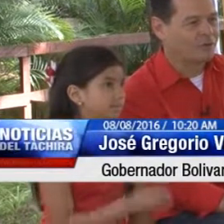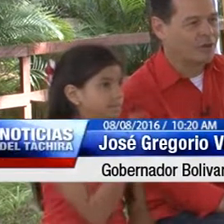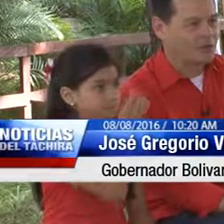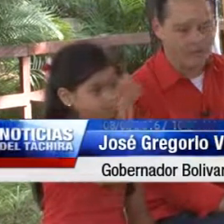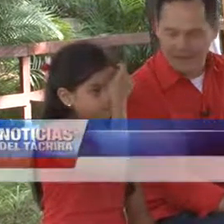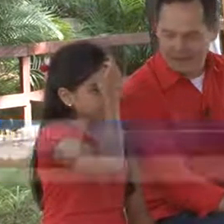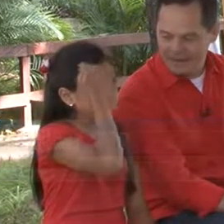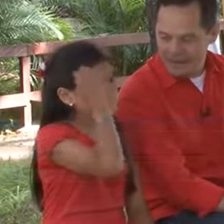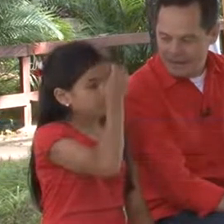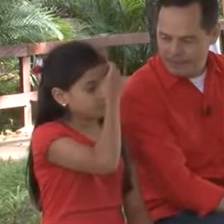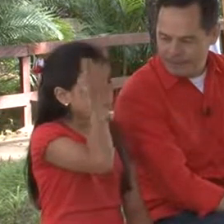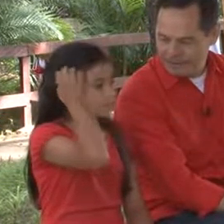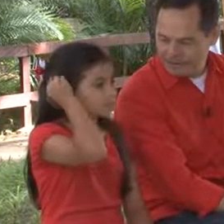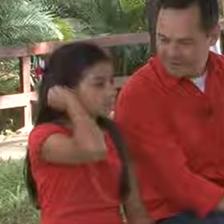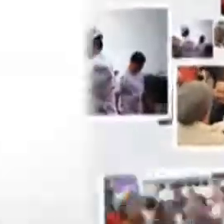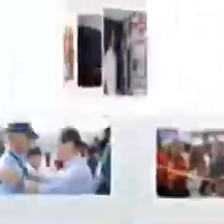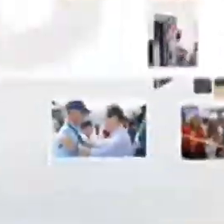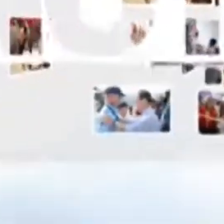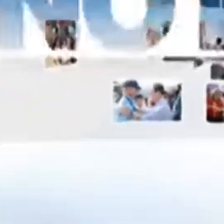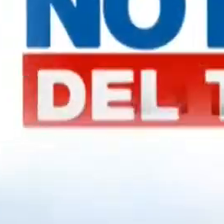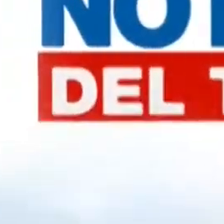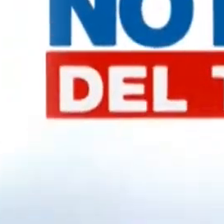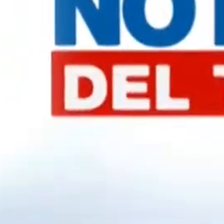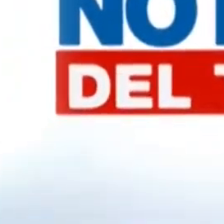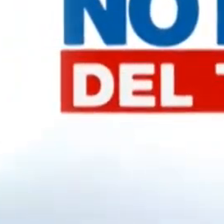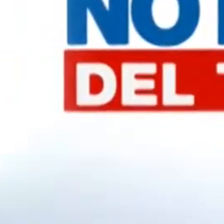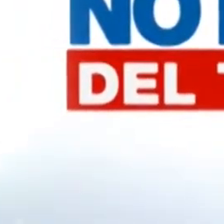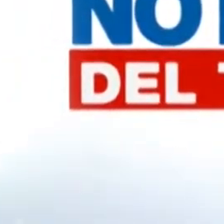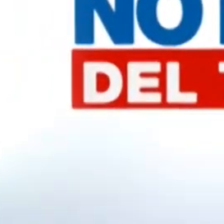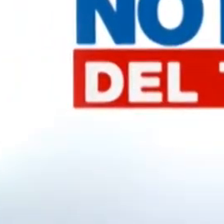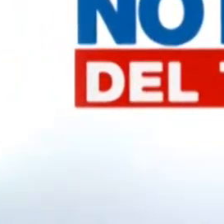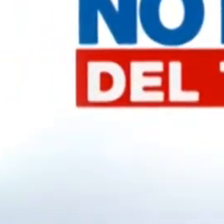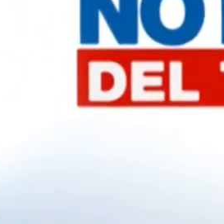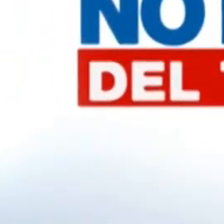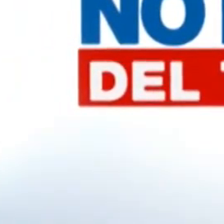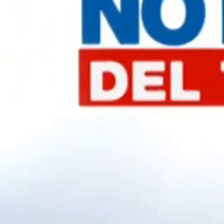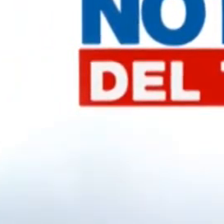nos ayude aquí a hablar. Noticias del Táchira.